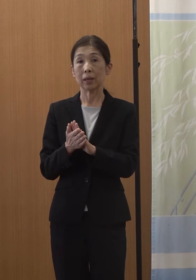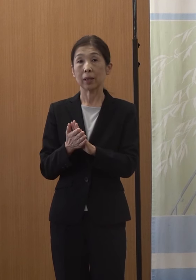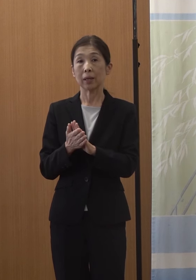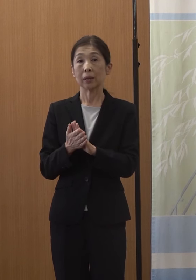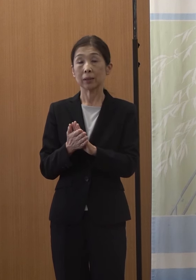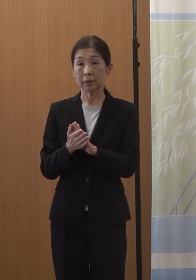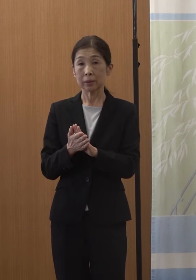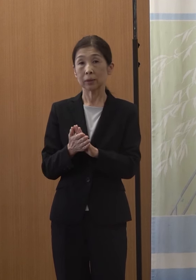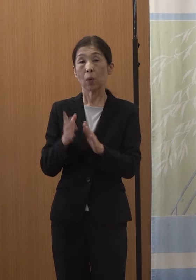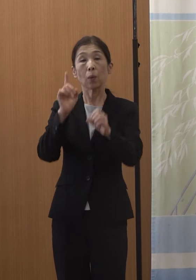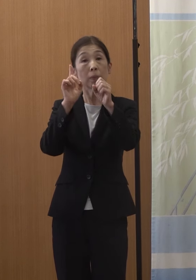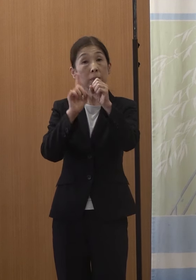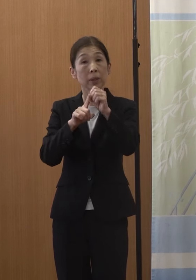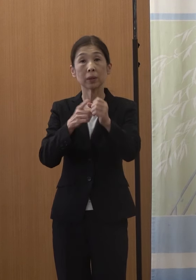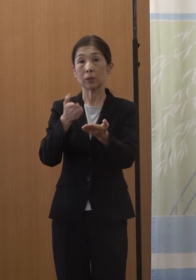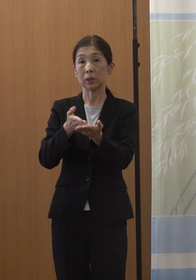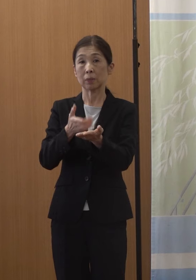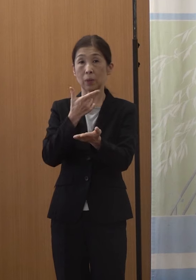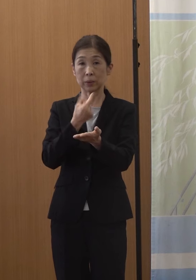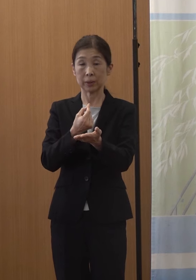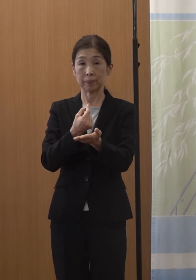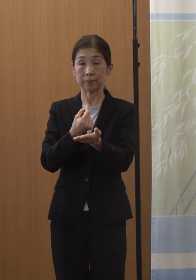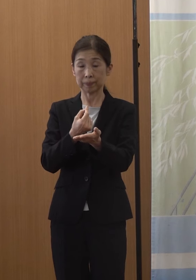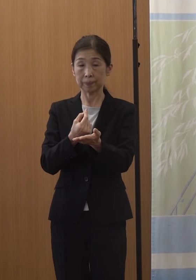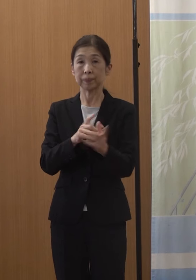教えていただきたいです。 はい、